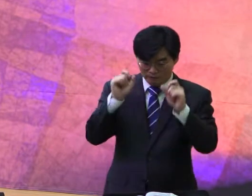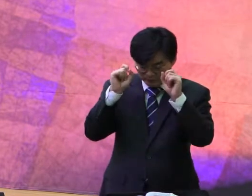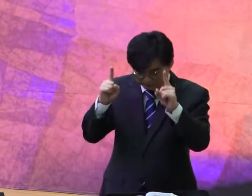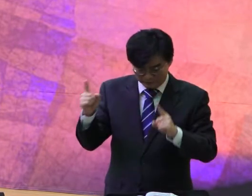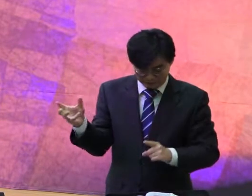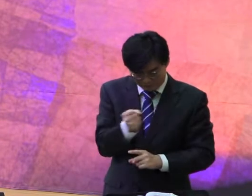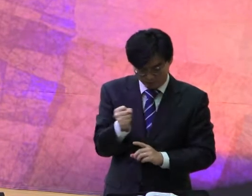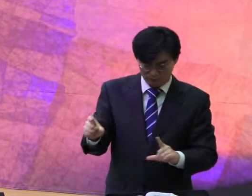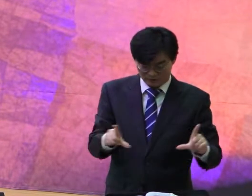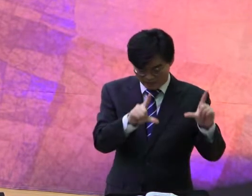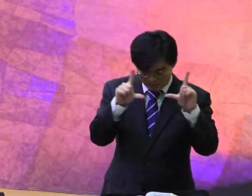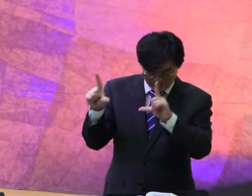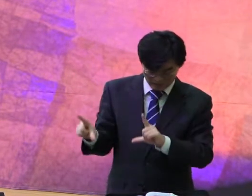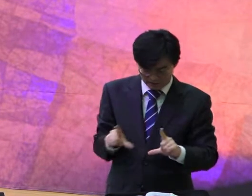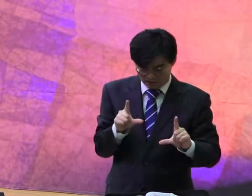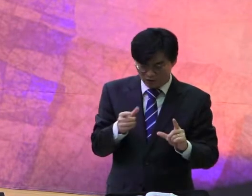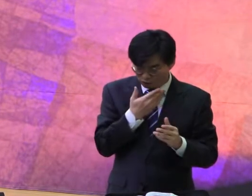것입니다.